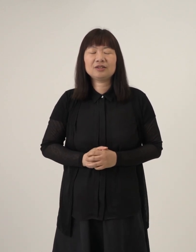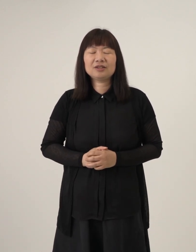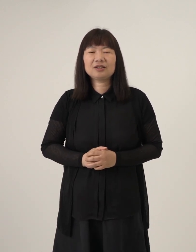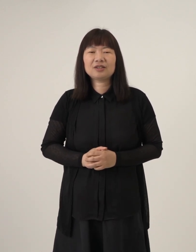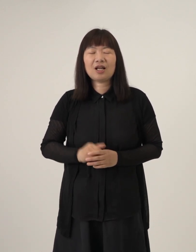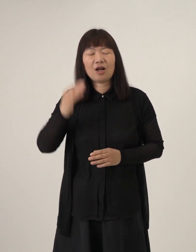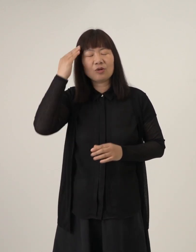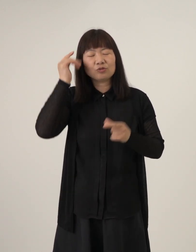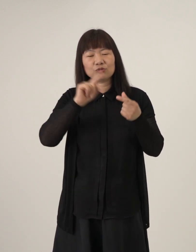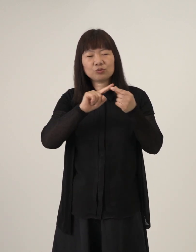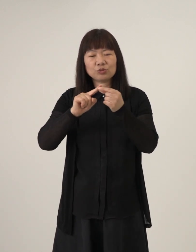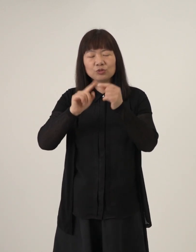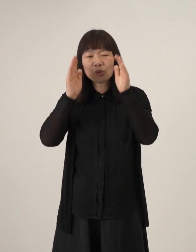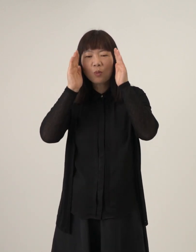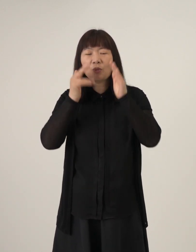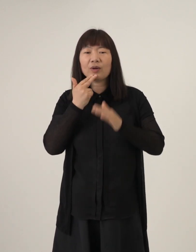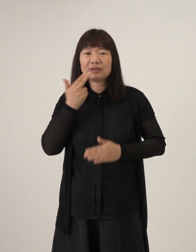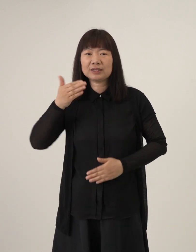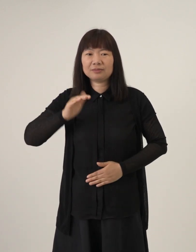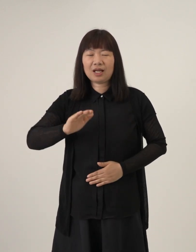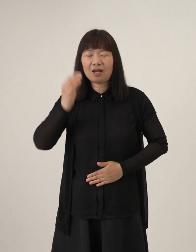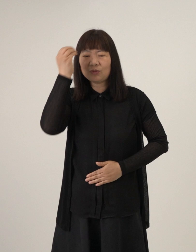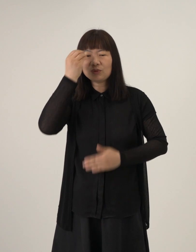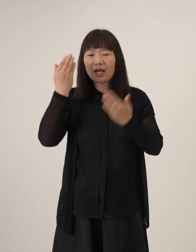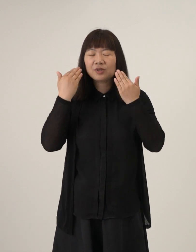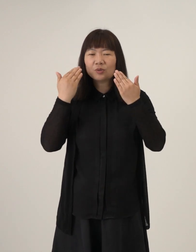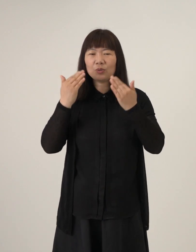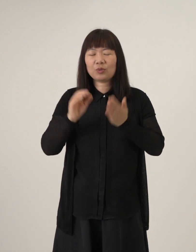국문학을 공부하지 않아도 고등학교 입시 준비할 때